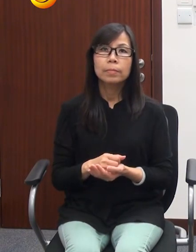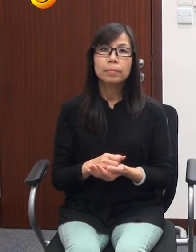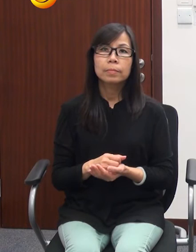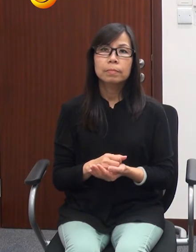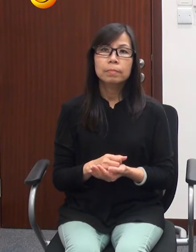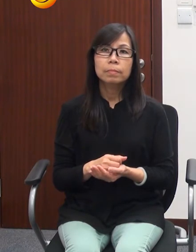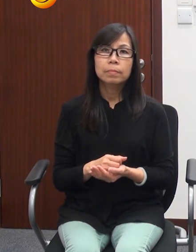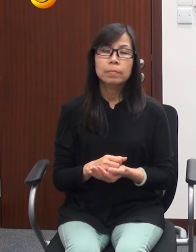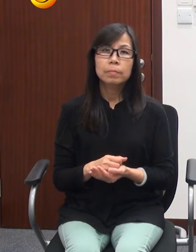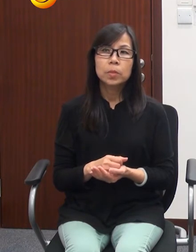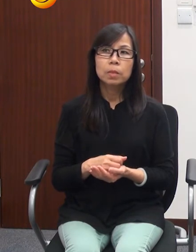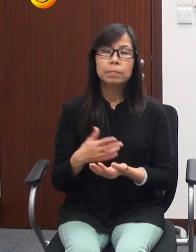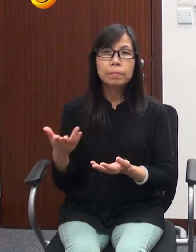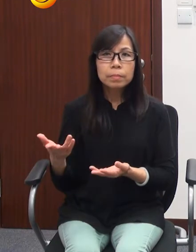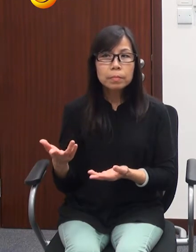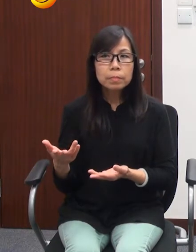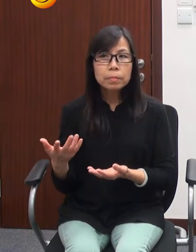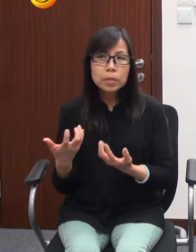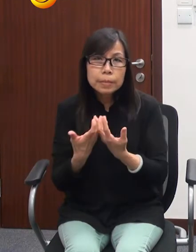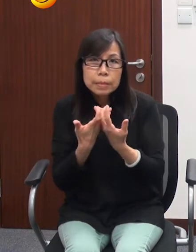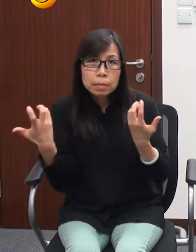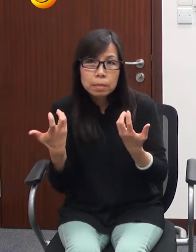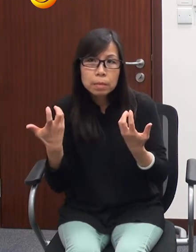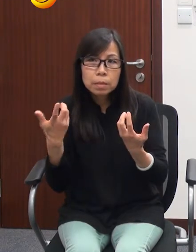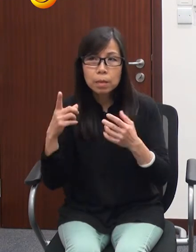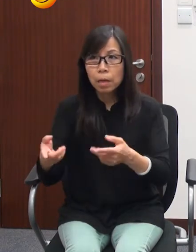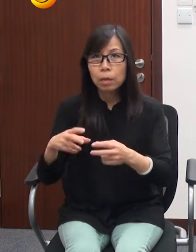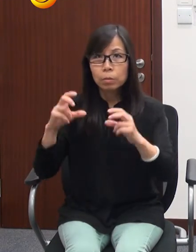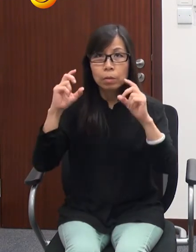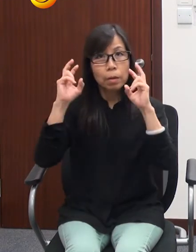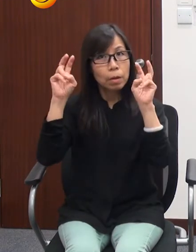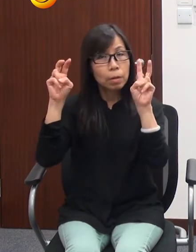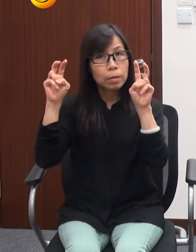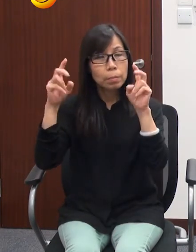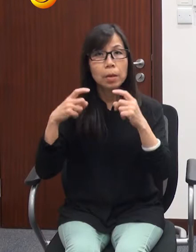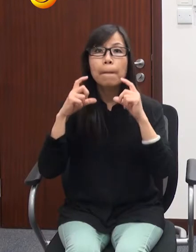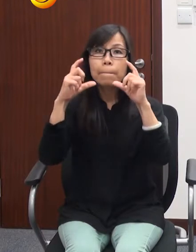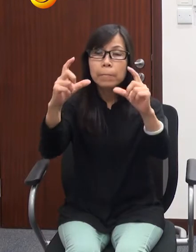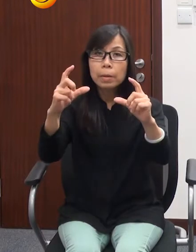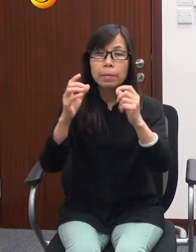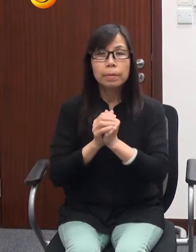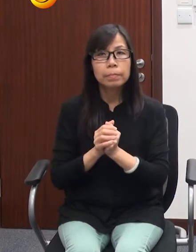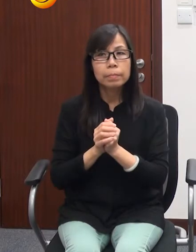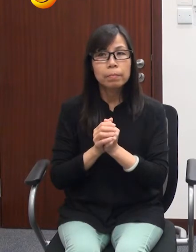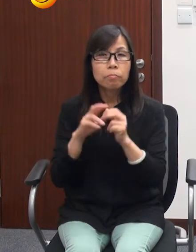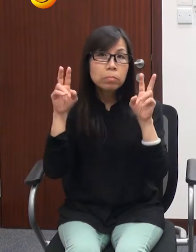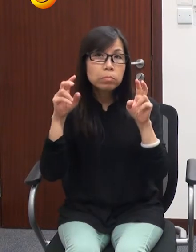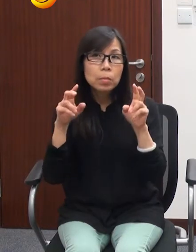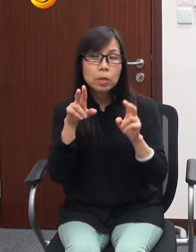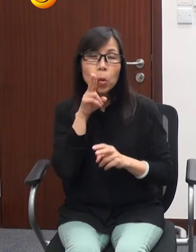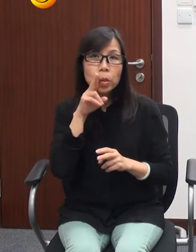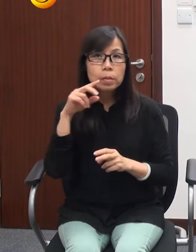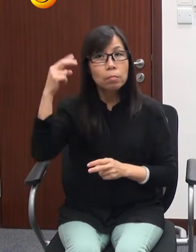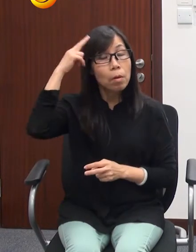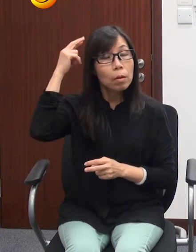那個所謂我們說的撕裂就是這樣，因為你出了一個題目出來、即是舉個例子這樣說，就是說雪是黑色的這樣，